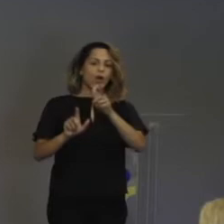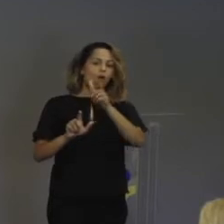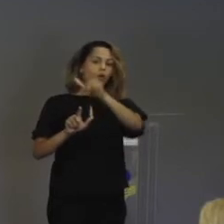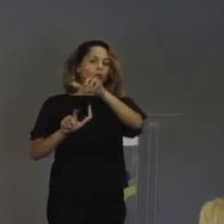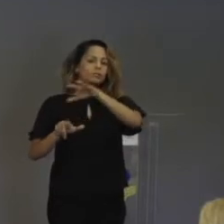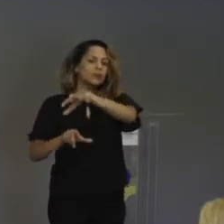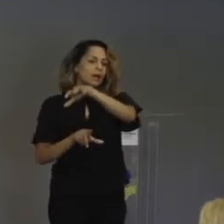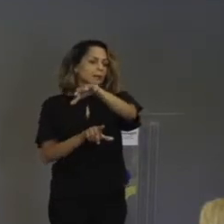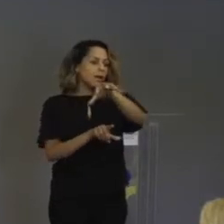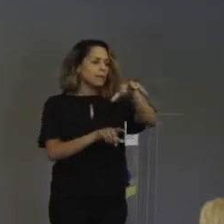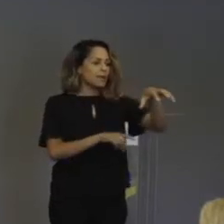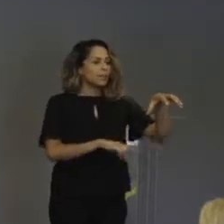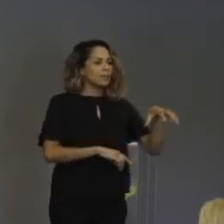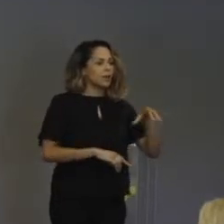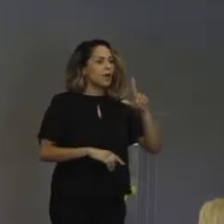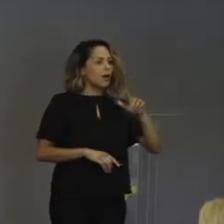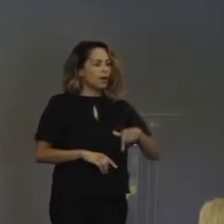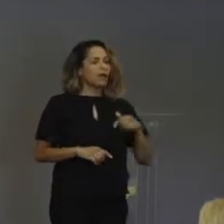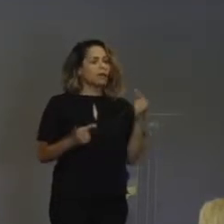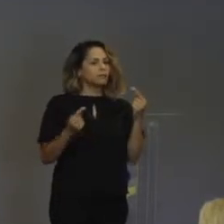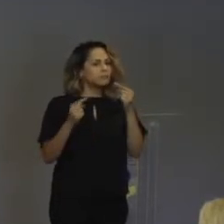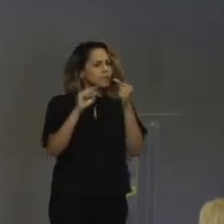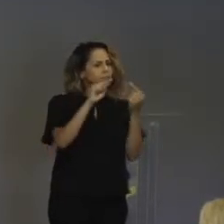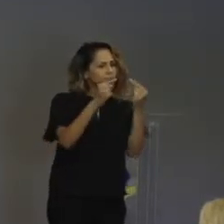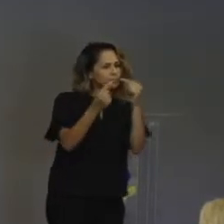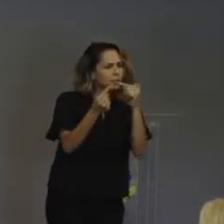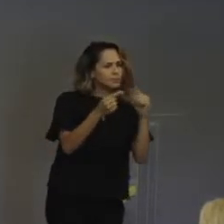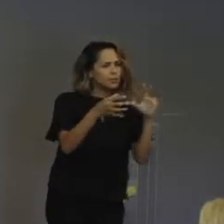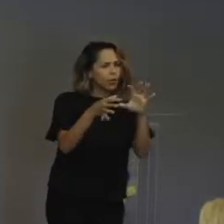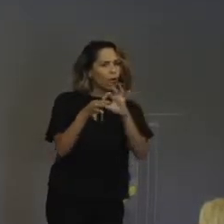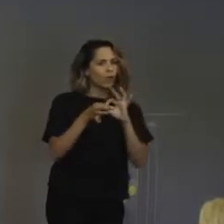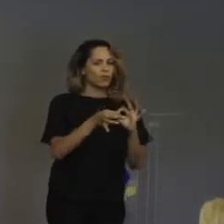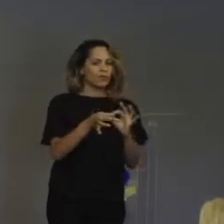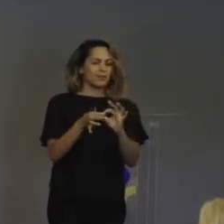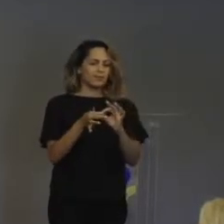que a coisa começa a ficar divertida, aí a gente vai reconectando a cidade. Né?